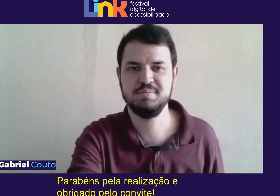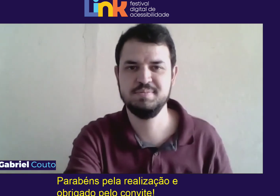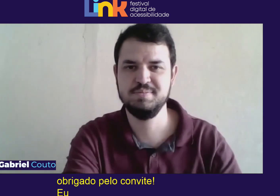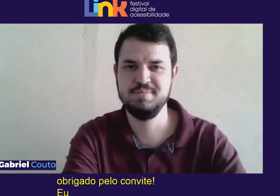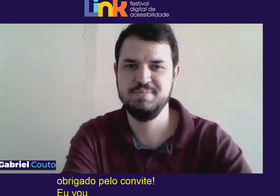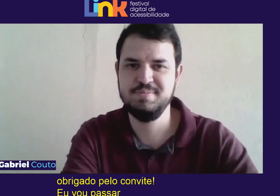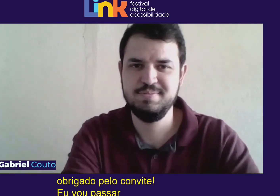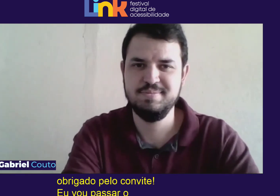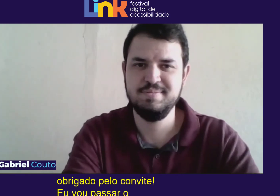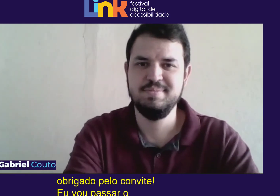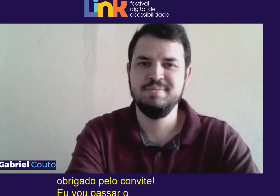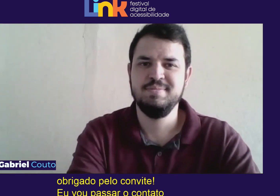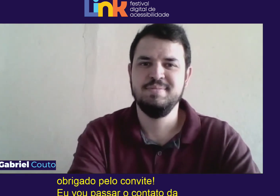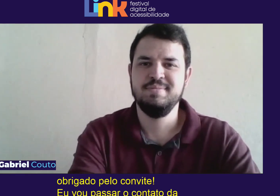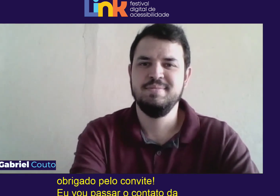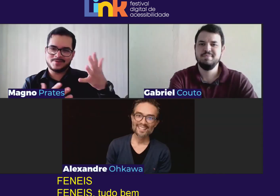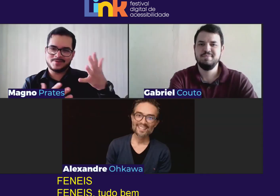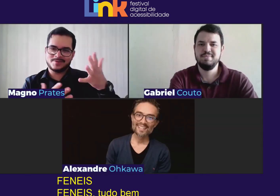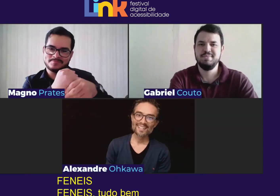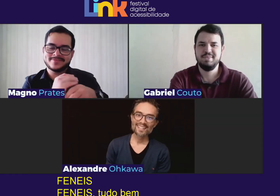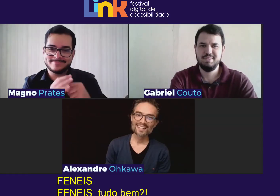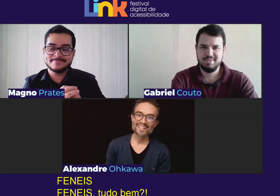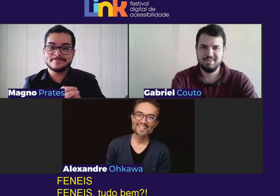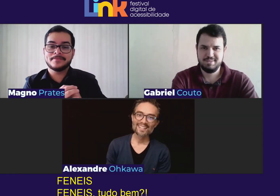tudo bem? O Magno vai passar?